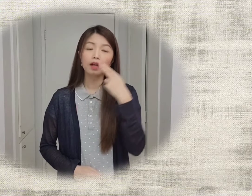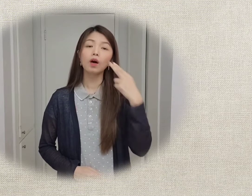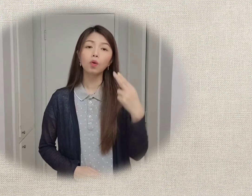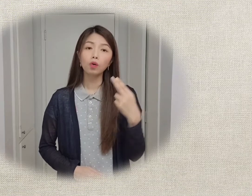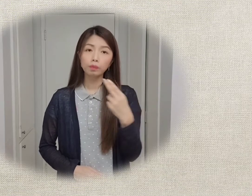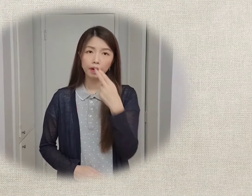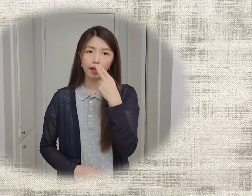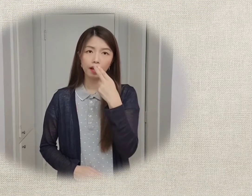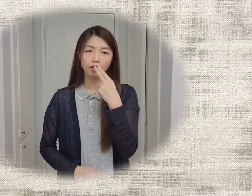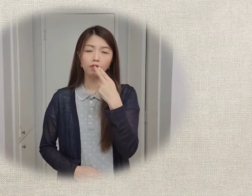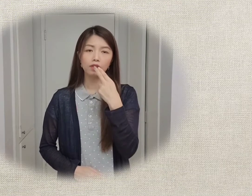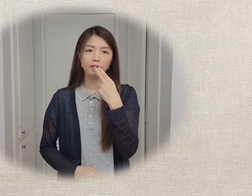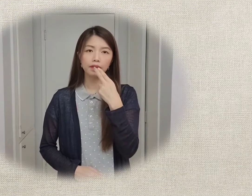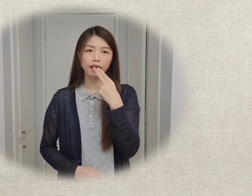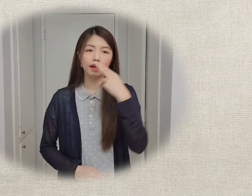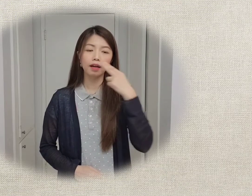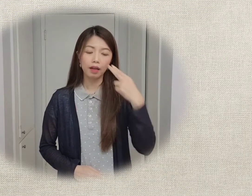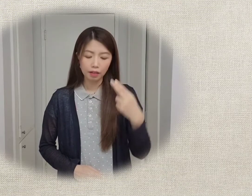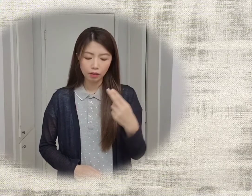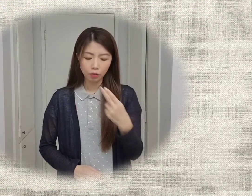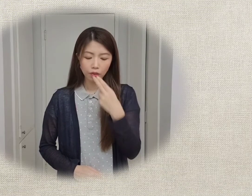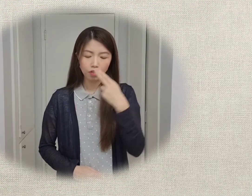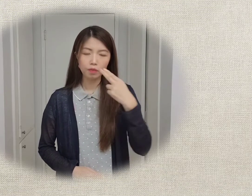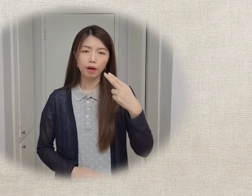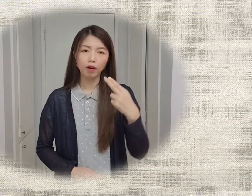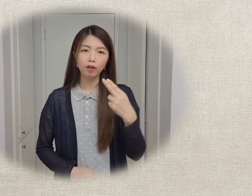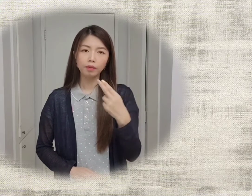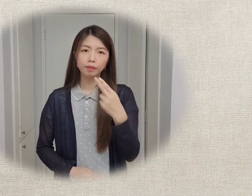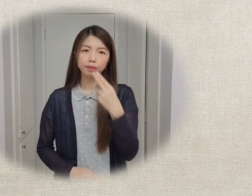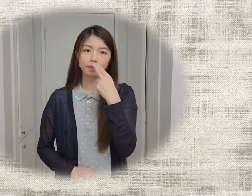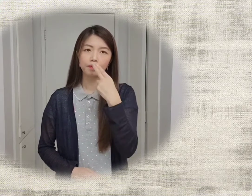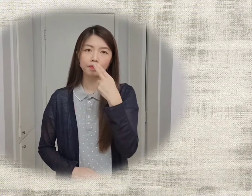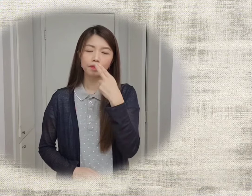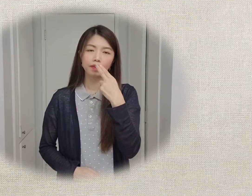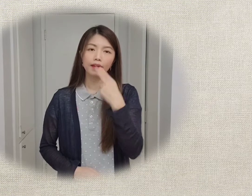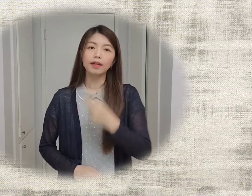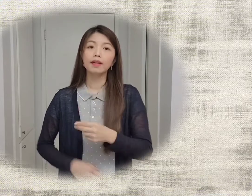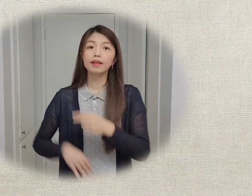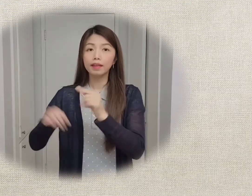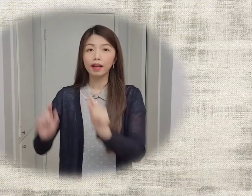숨을 쉬다, 호흡하다 이런 뜻입니다. 숨을 쉬며